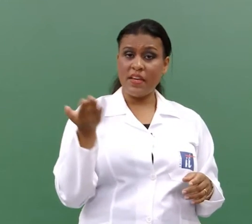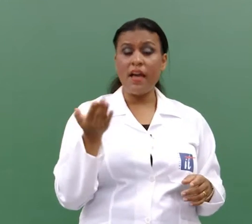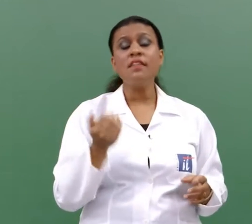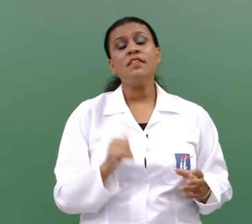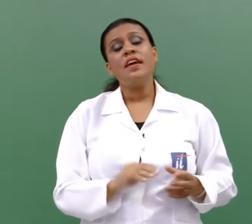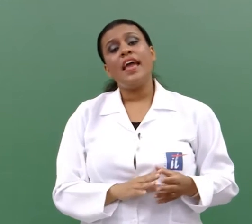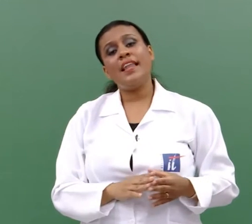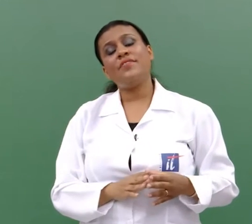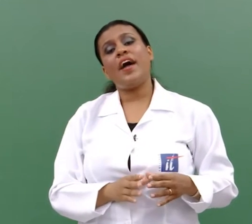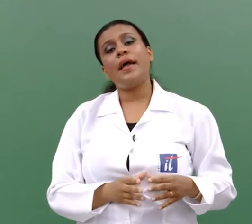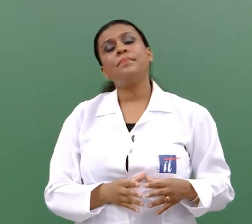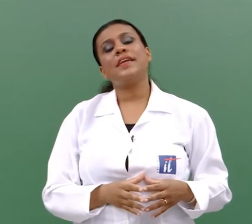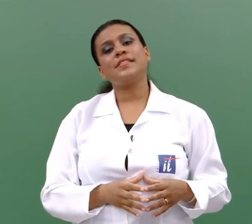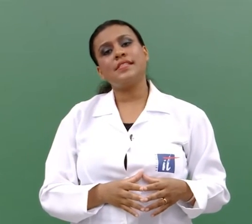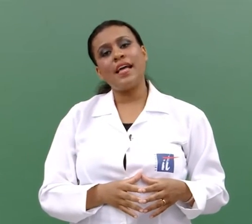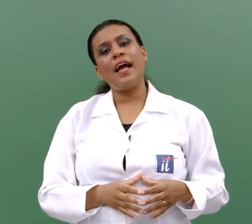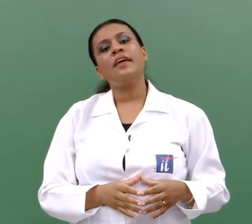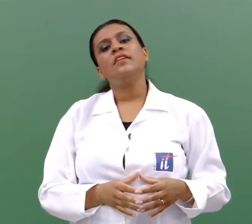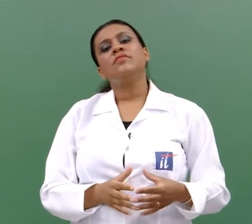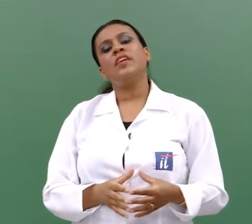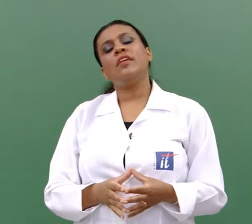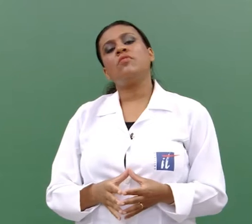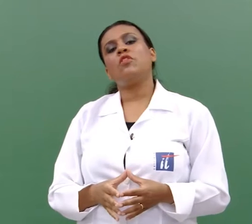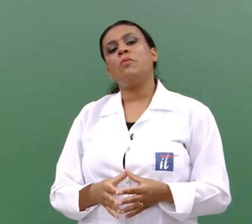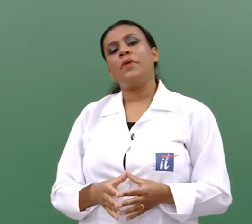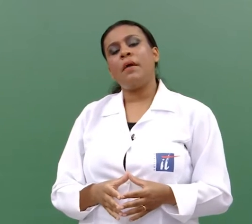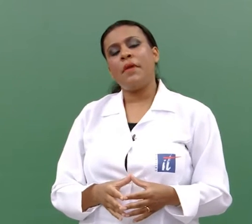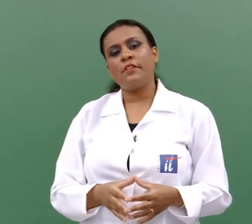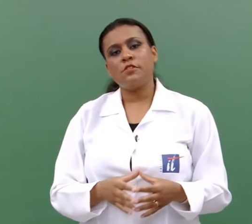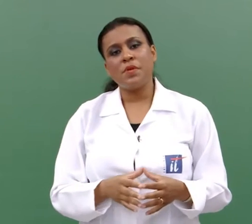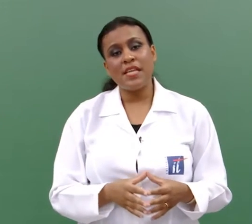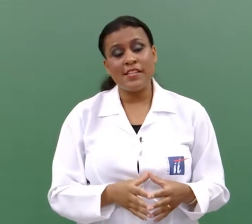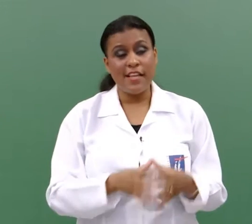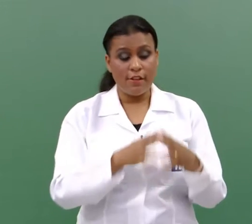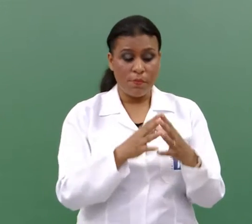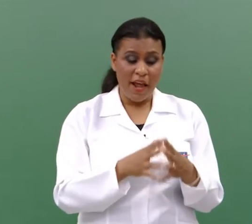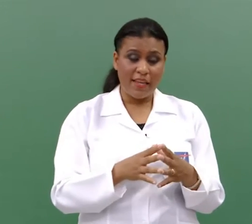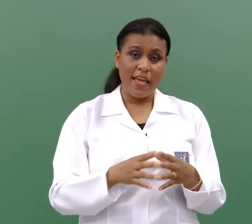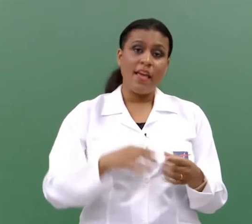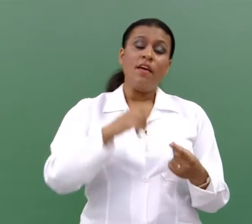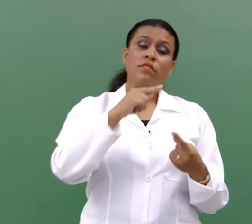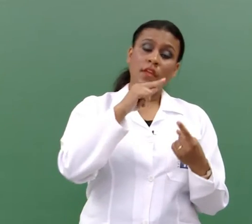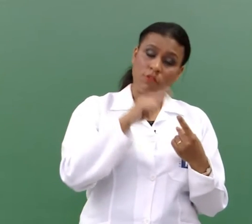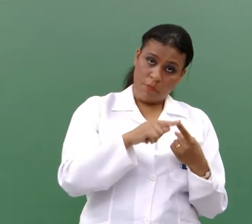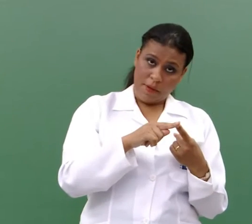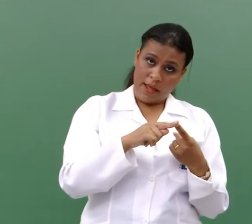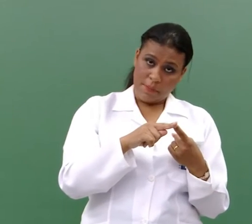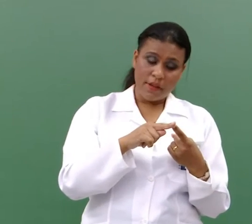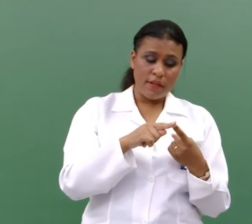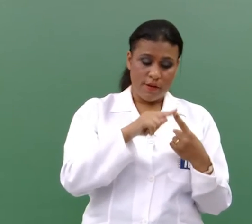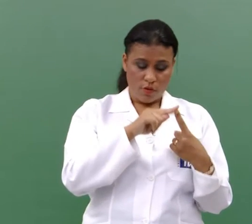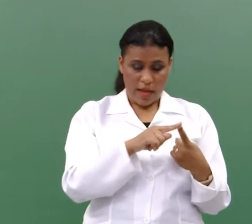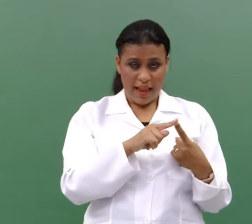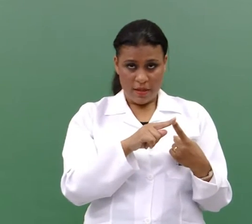manhã, ele vai precisar ter um acompanhamento especializado. Para quê? Tanto para aprender a